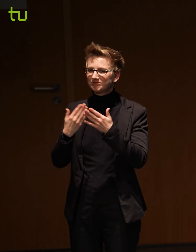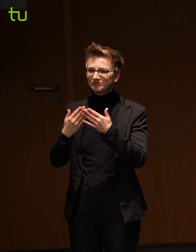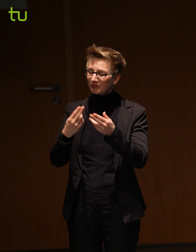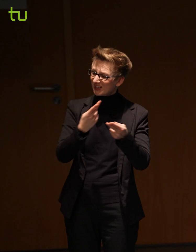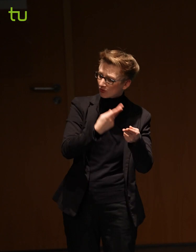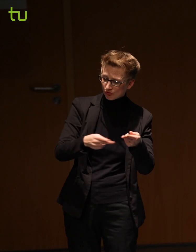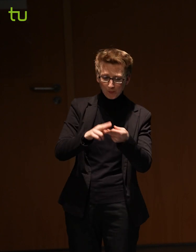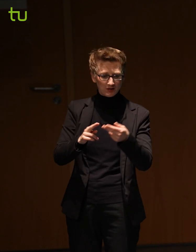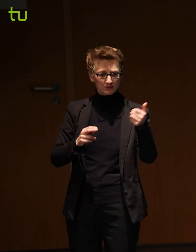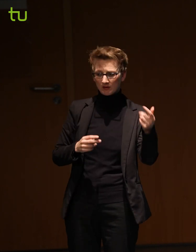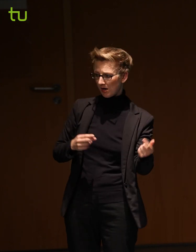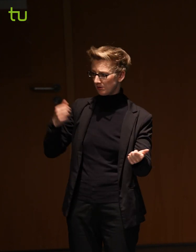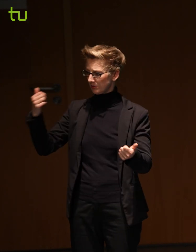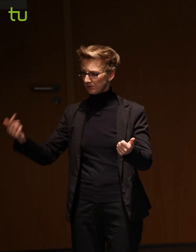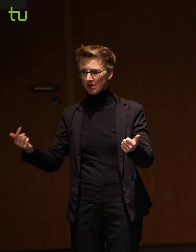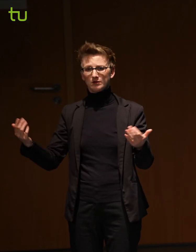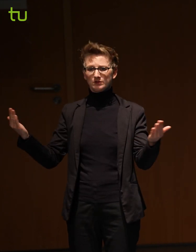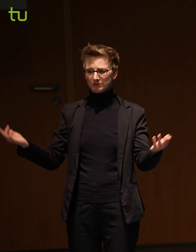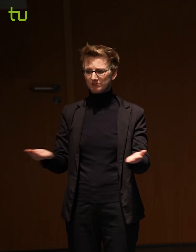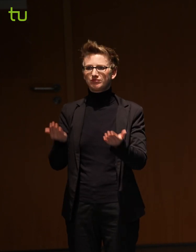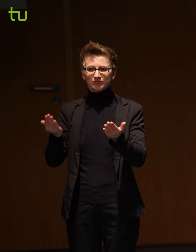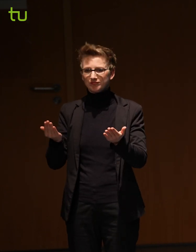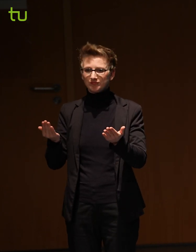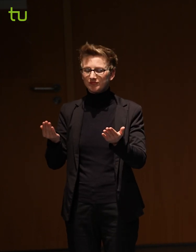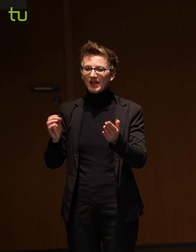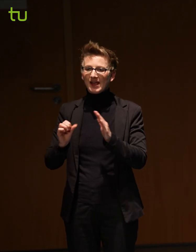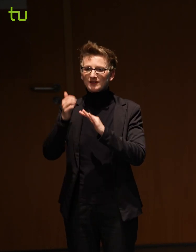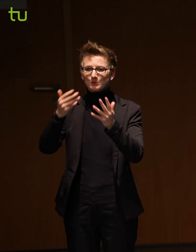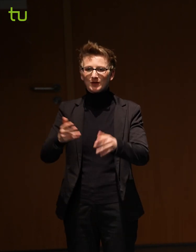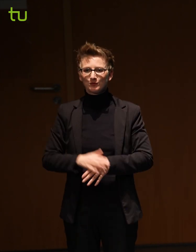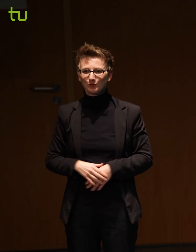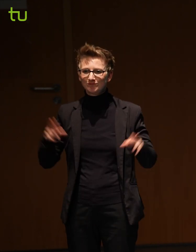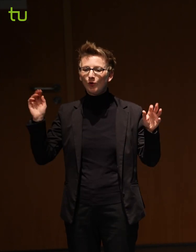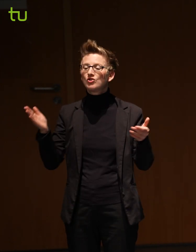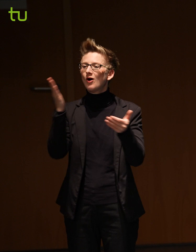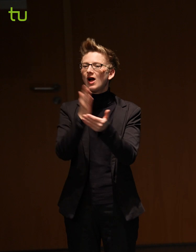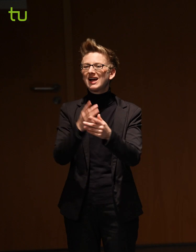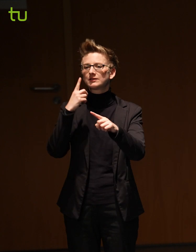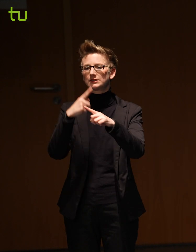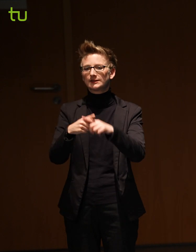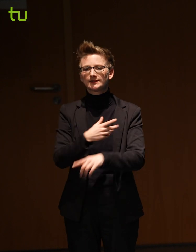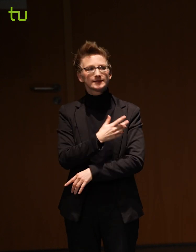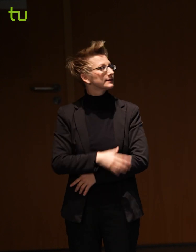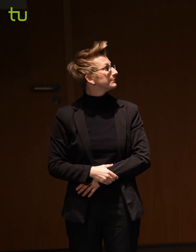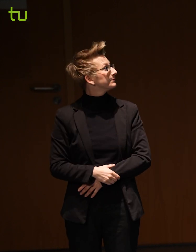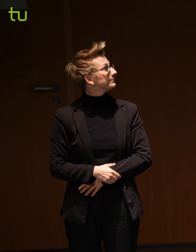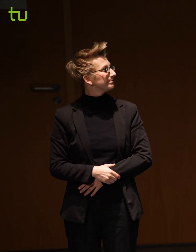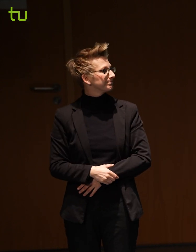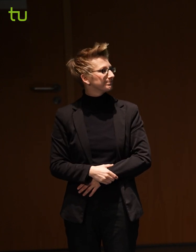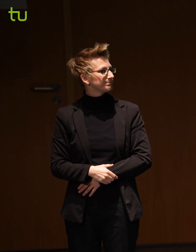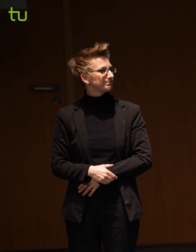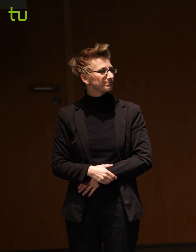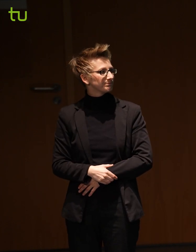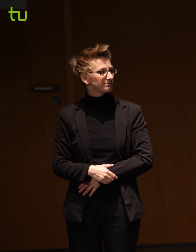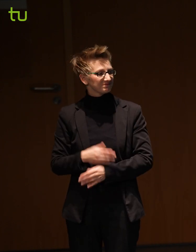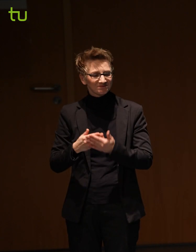Filmgeschichte. Ja, und natürlich die Akte X. Armin Müller-Stahls Biografie passte so